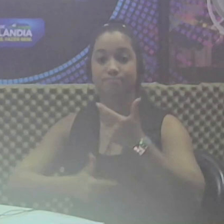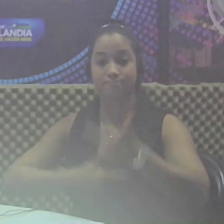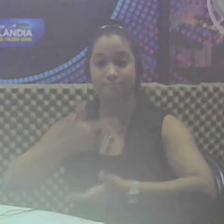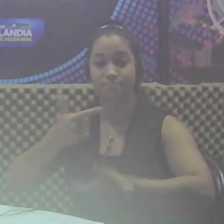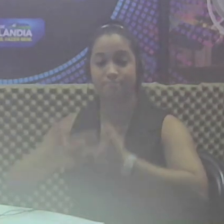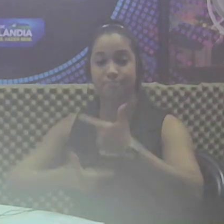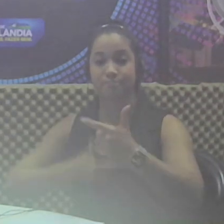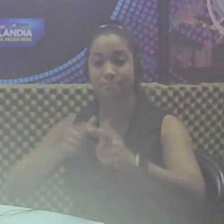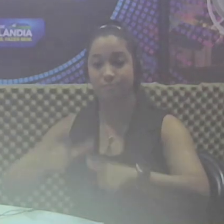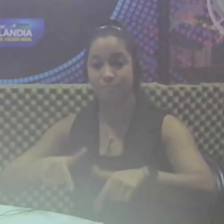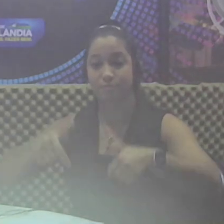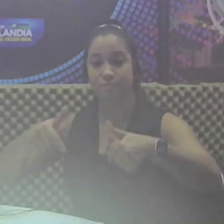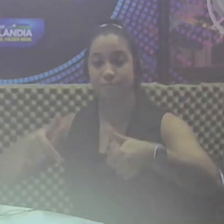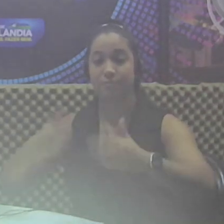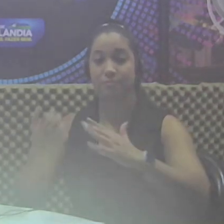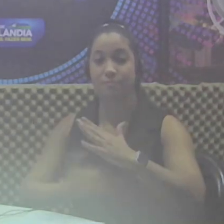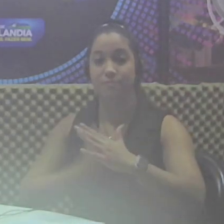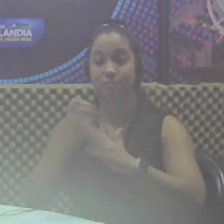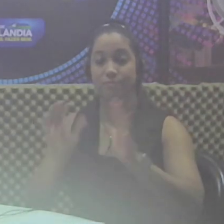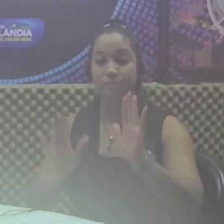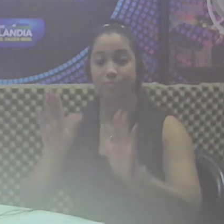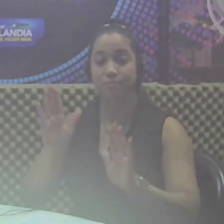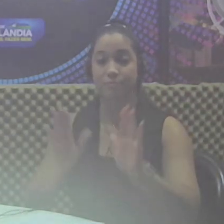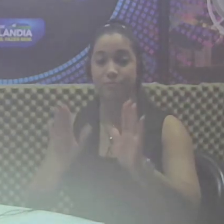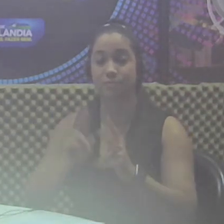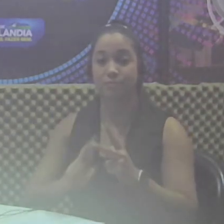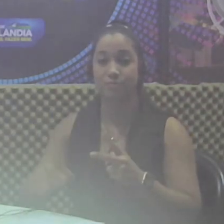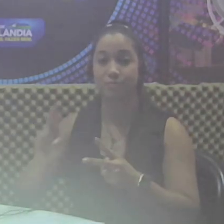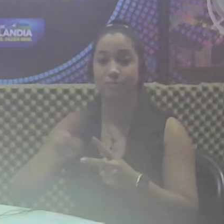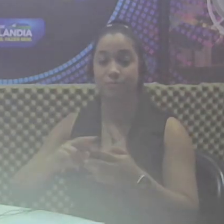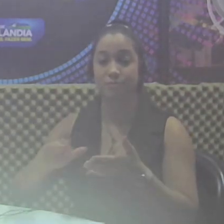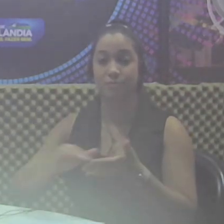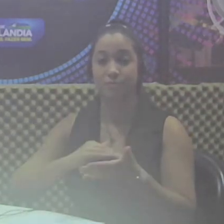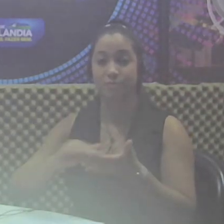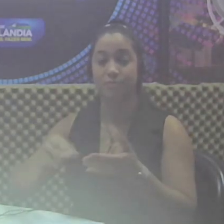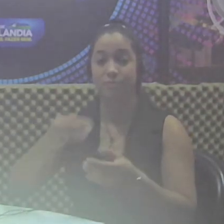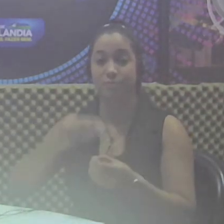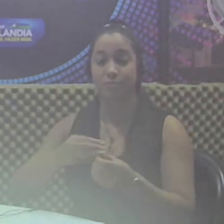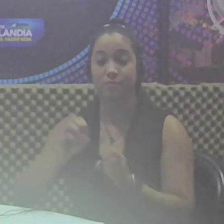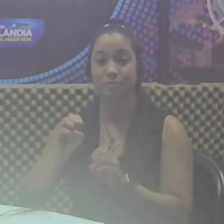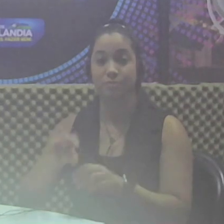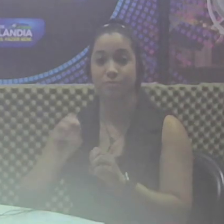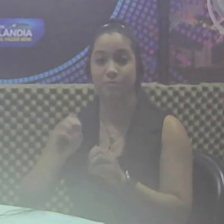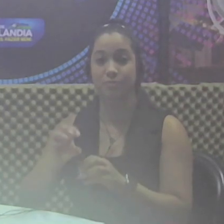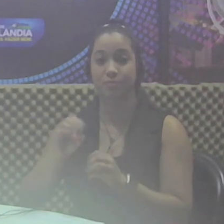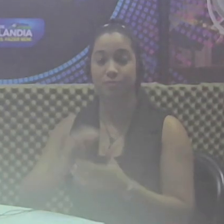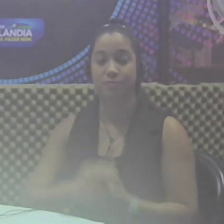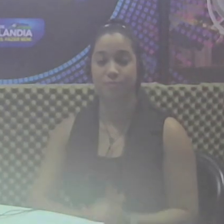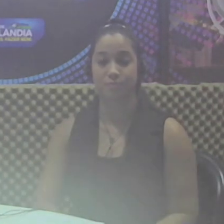foram executados por empresa licitada com recursos da Secretaria Municipal de Educação.